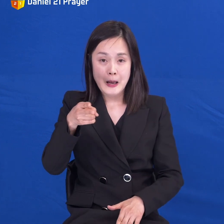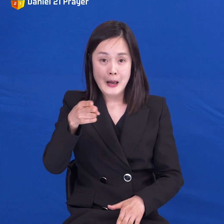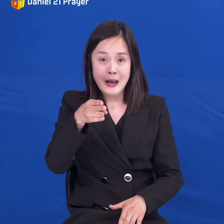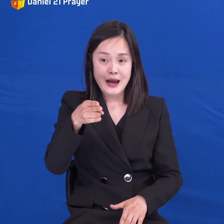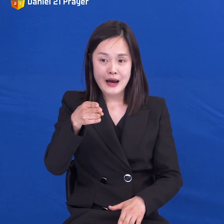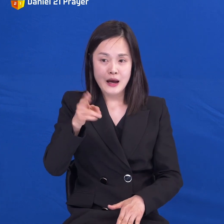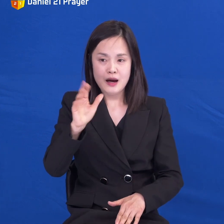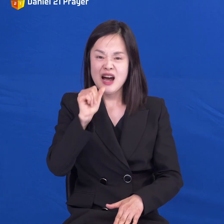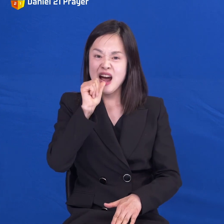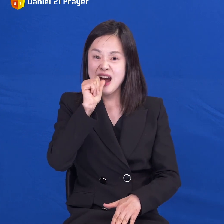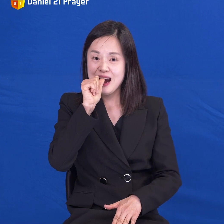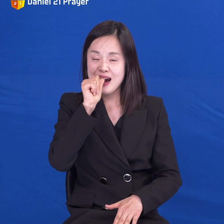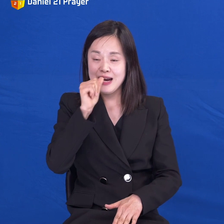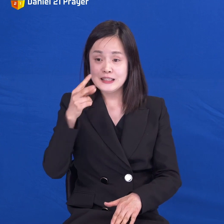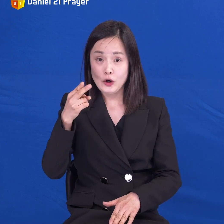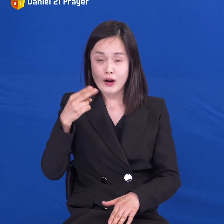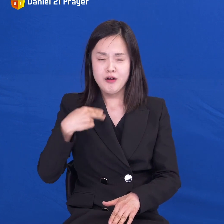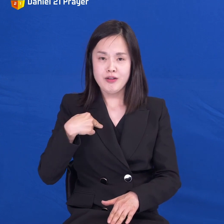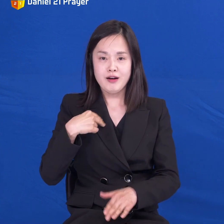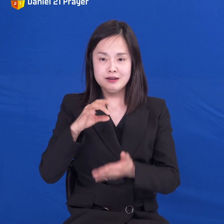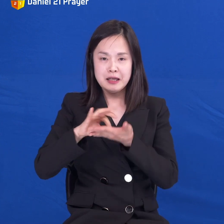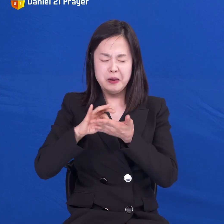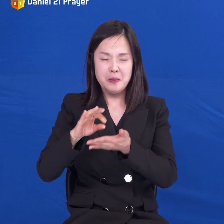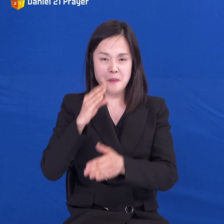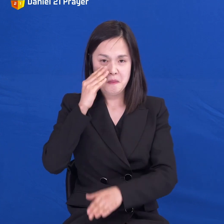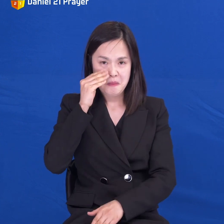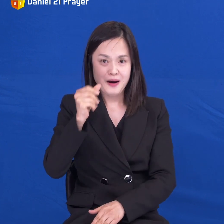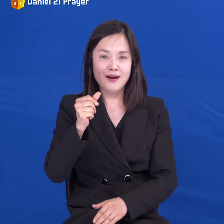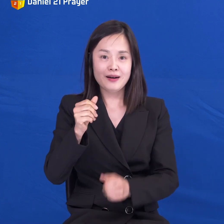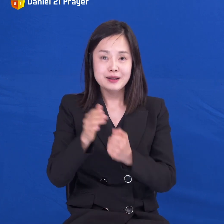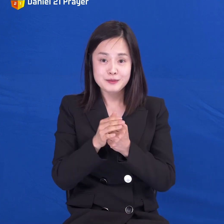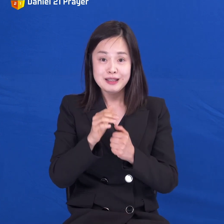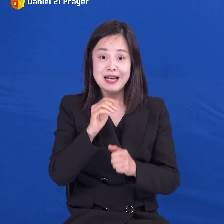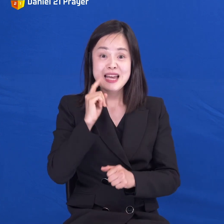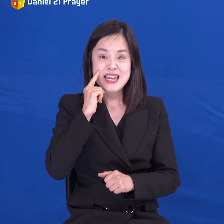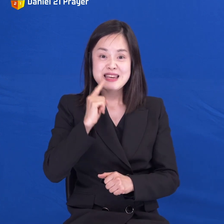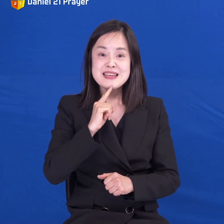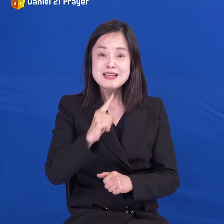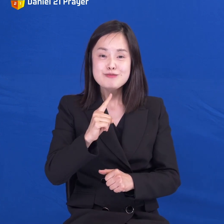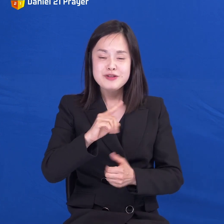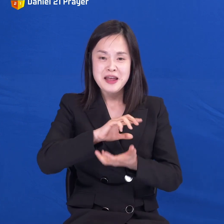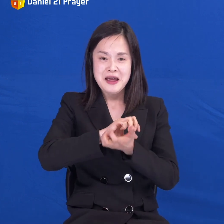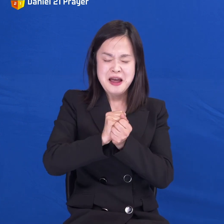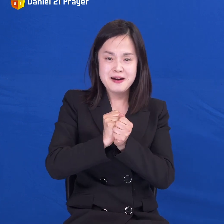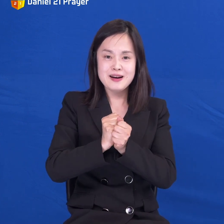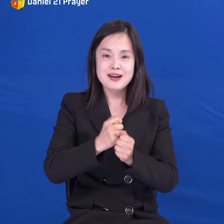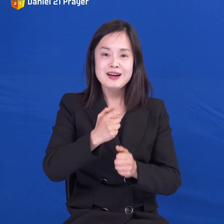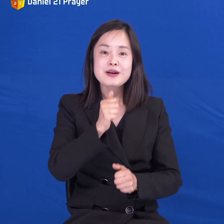나가서 1분에 60개를 다 옮겼어요.